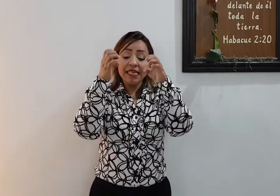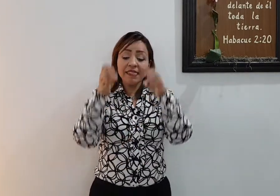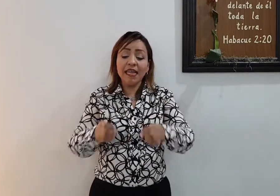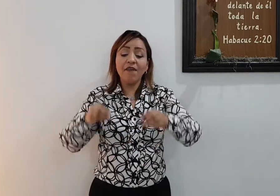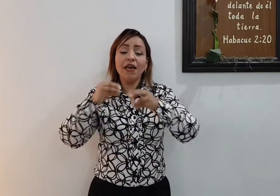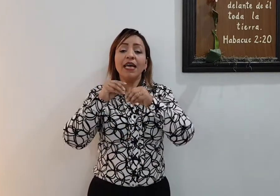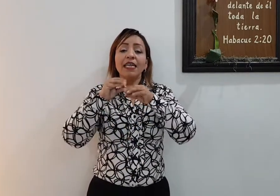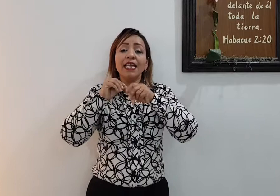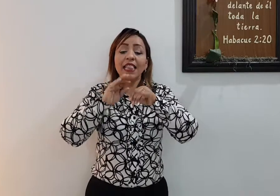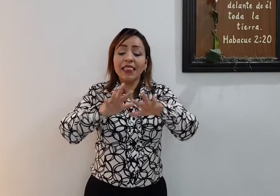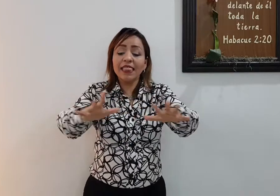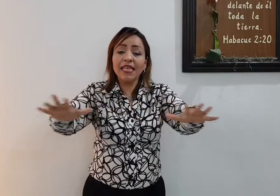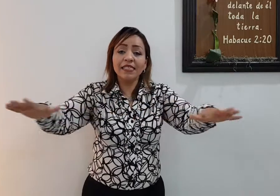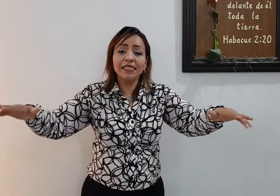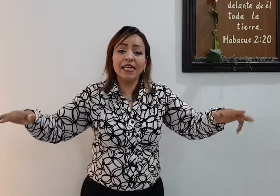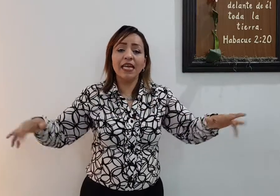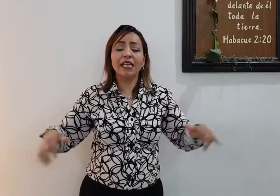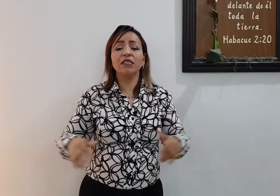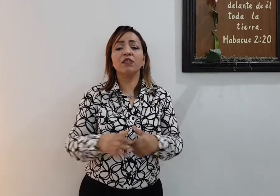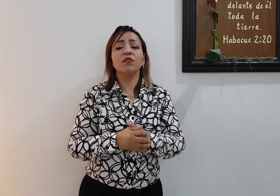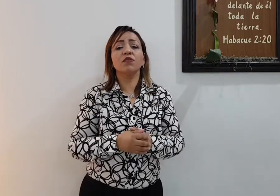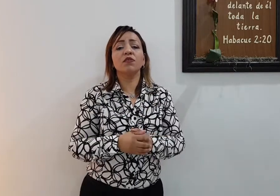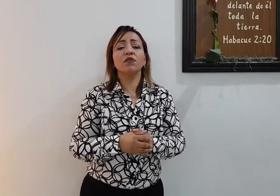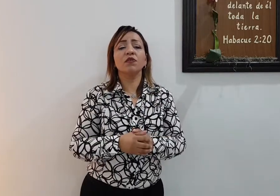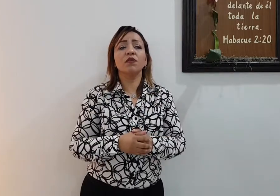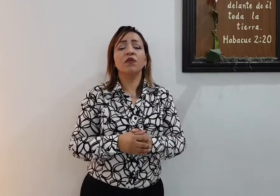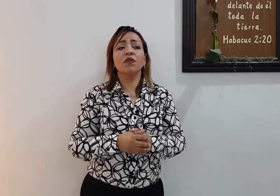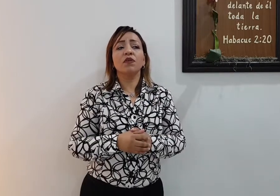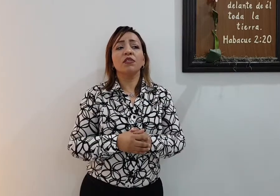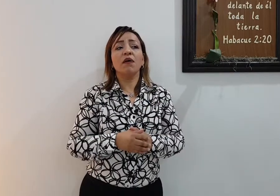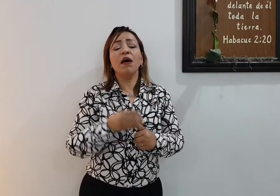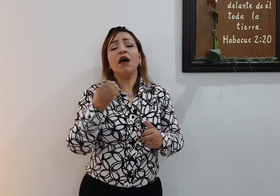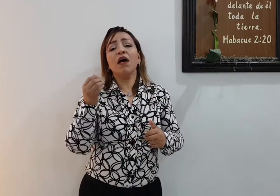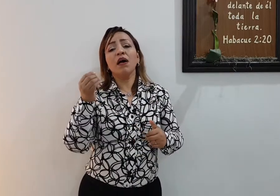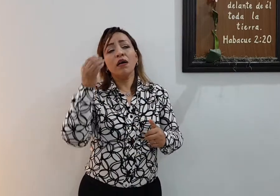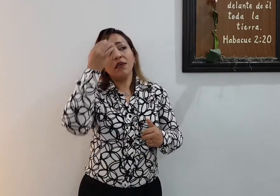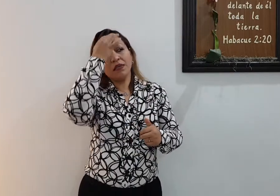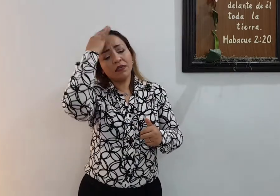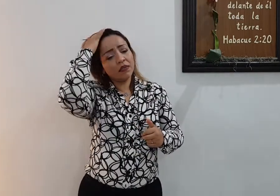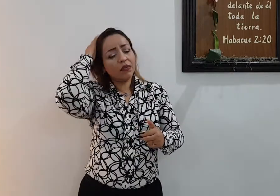Cuando llegó la hora de ofrecerse el holocausto, acuérdense que Elías estaba enfrentando a los profetas de Baal.